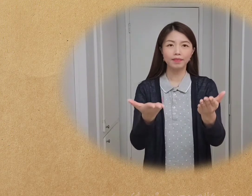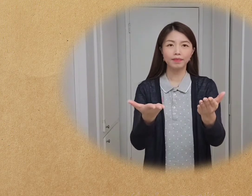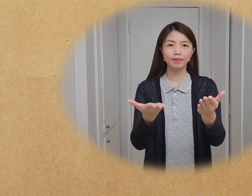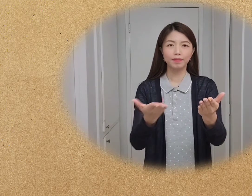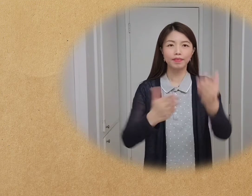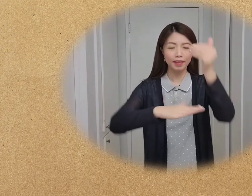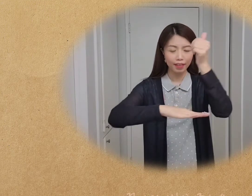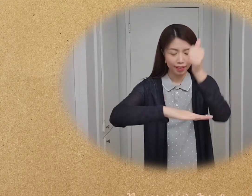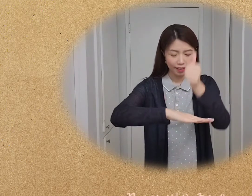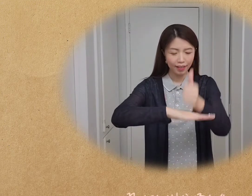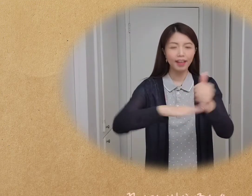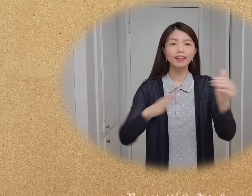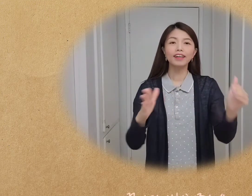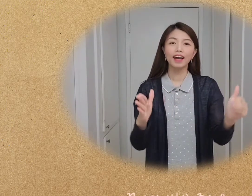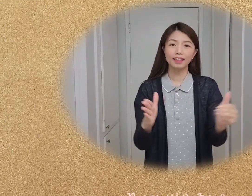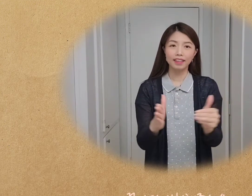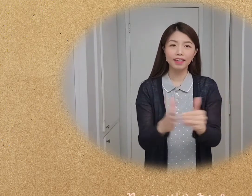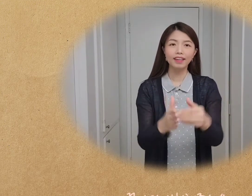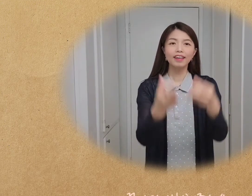해드리겠습니다.